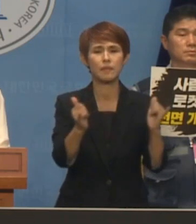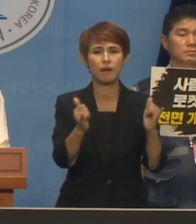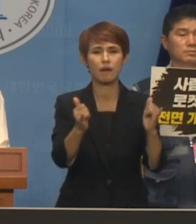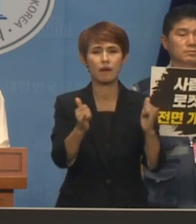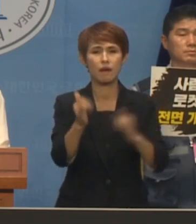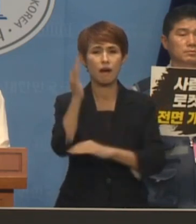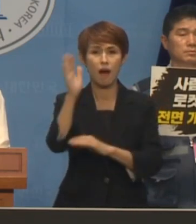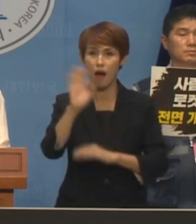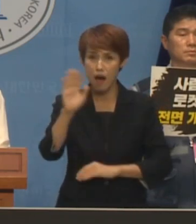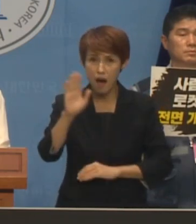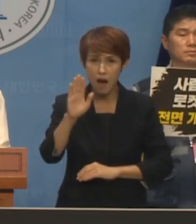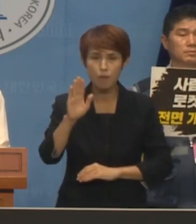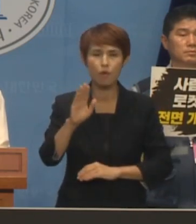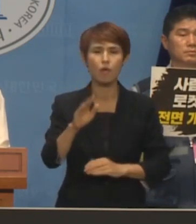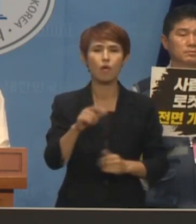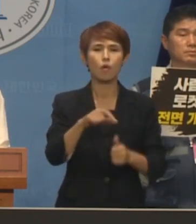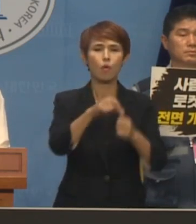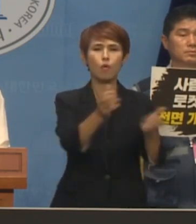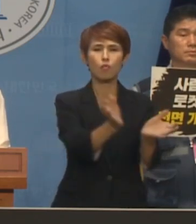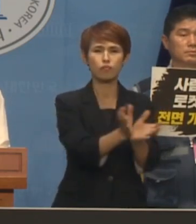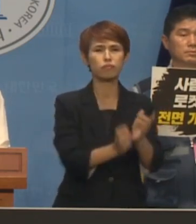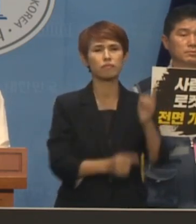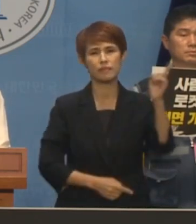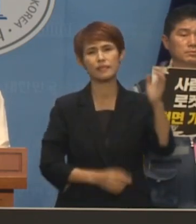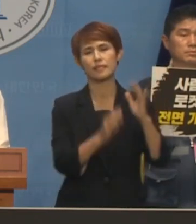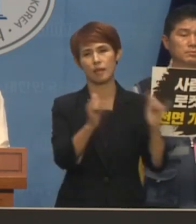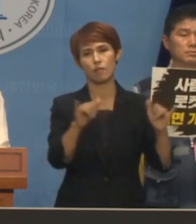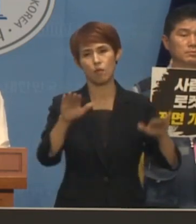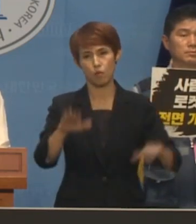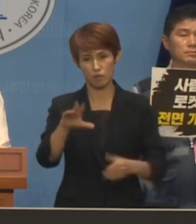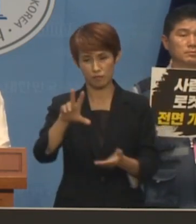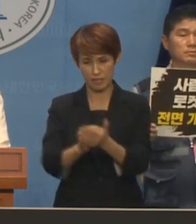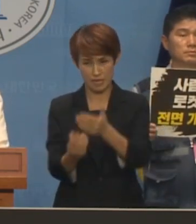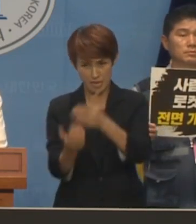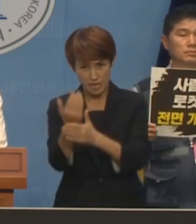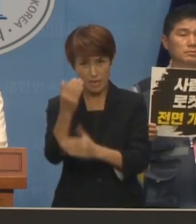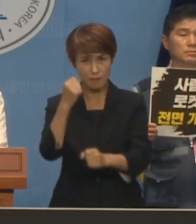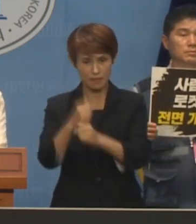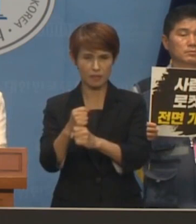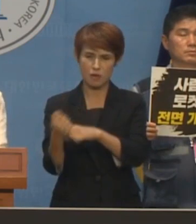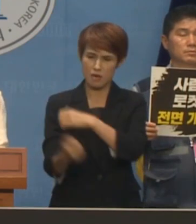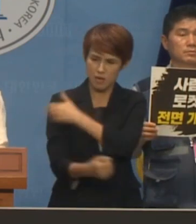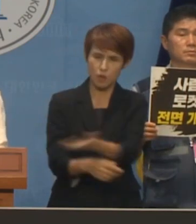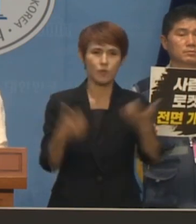제공자라던 관료들이 오늘의 사고를 만든 것입니다